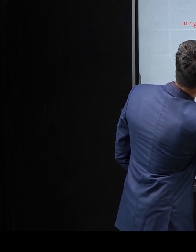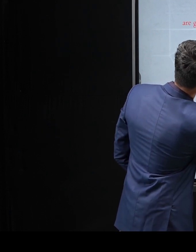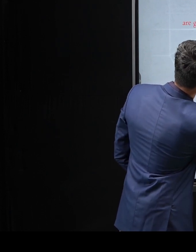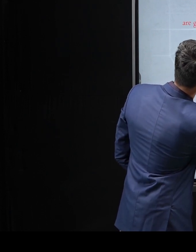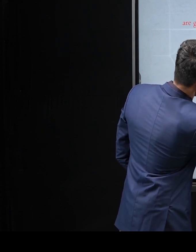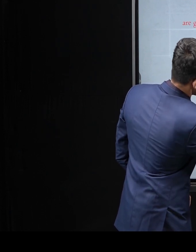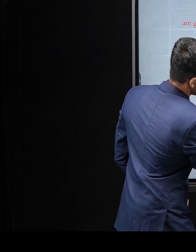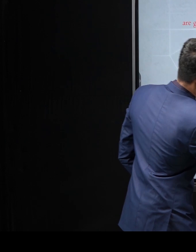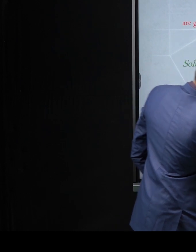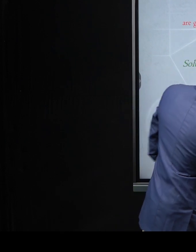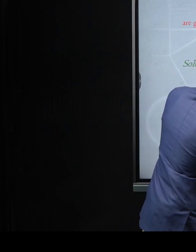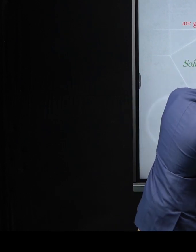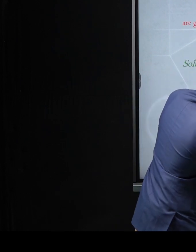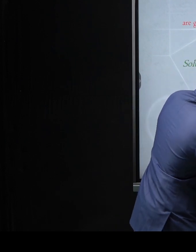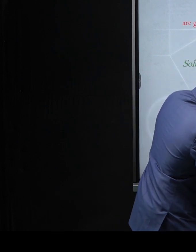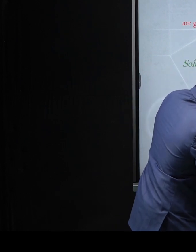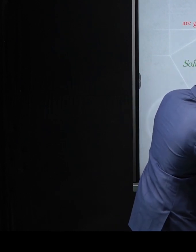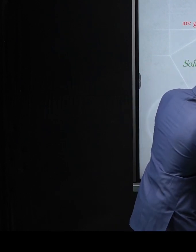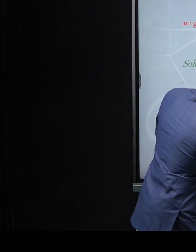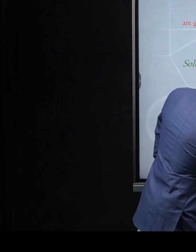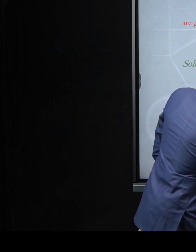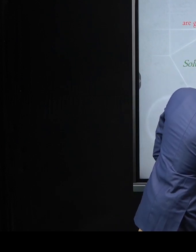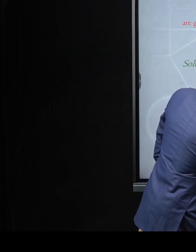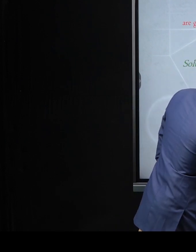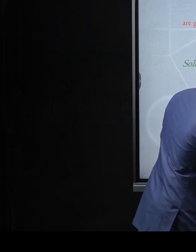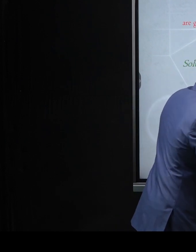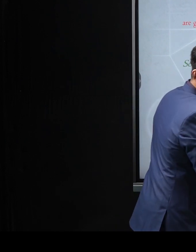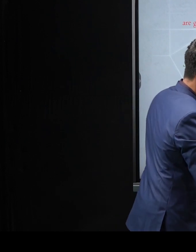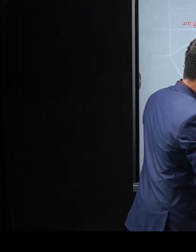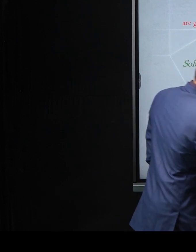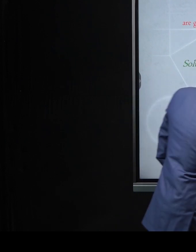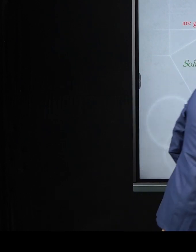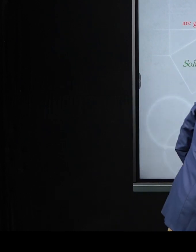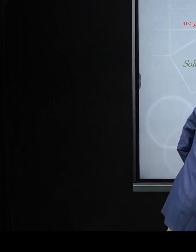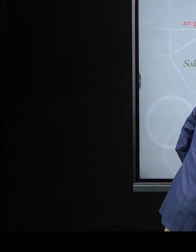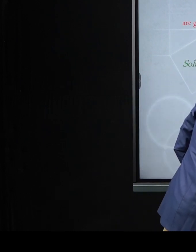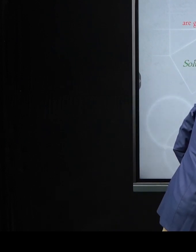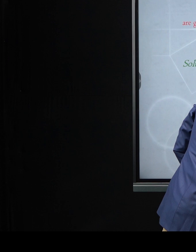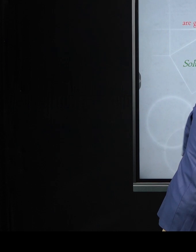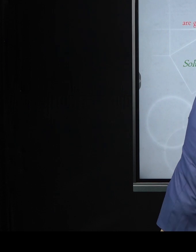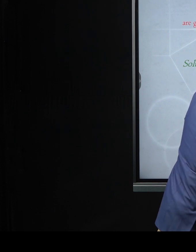ఇంటూ 0.5 ఈజ్ ఈక్వల్ టు 128. ar స్క్వేర్ ఈజ్ ఈక్వల్